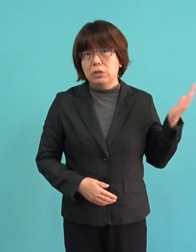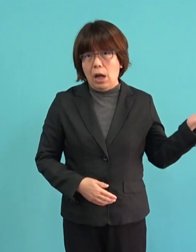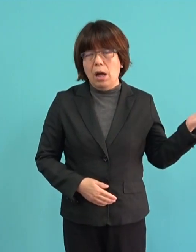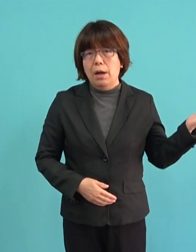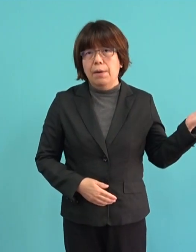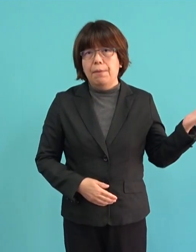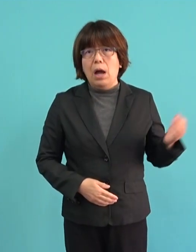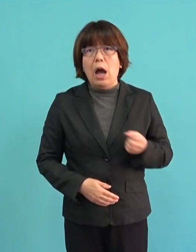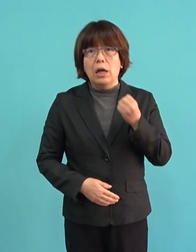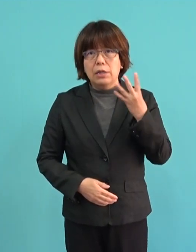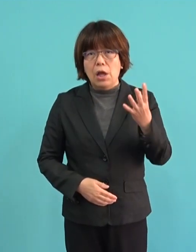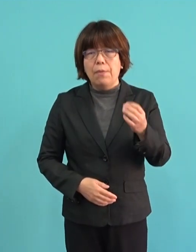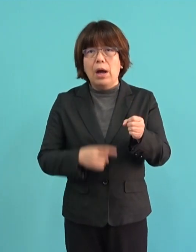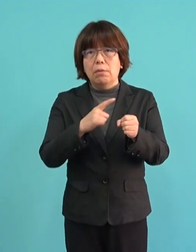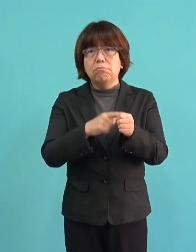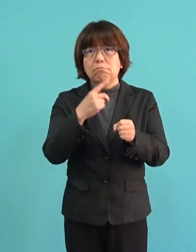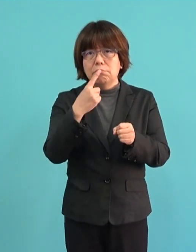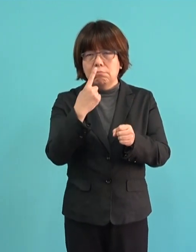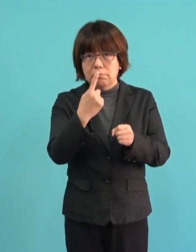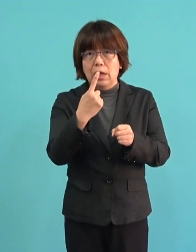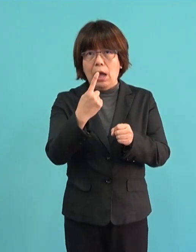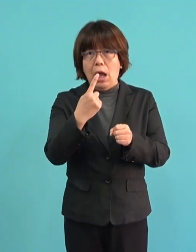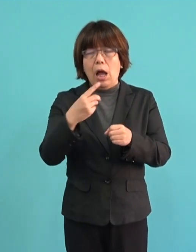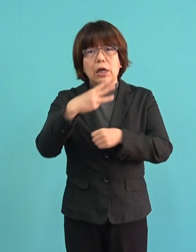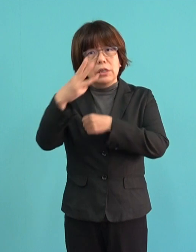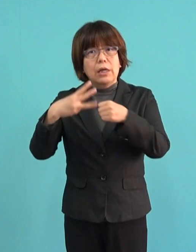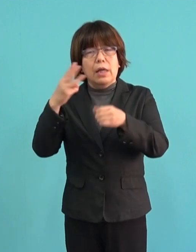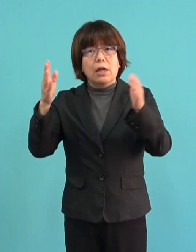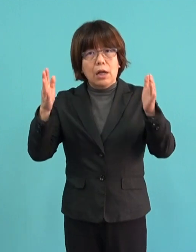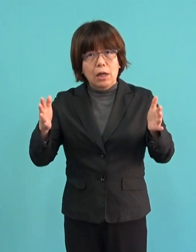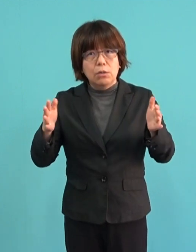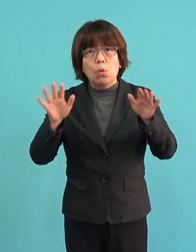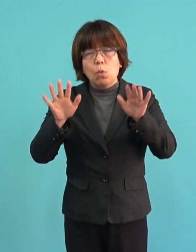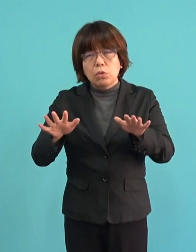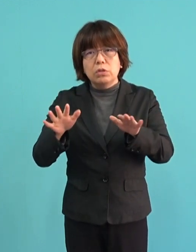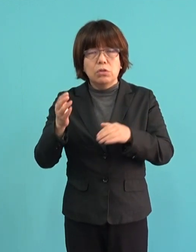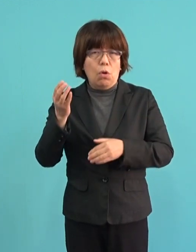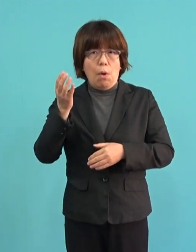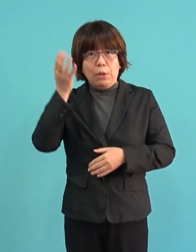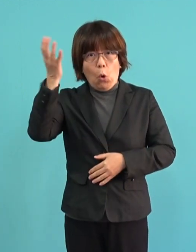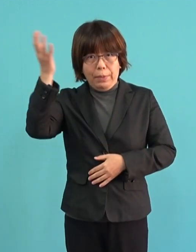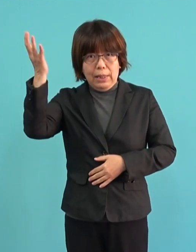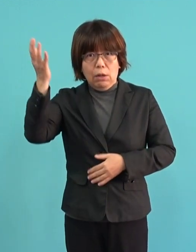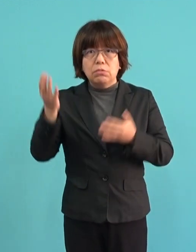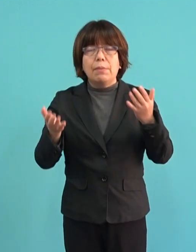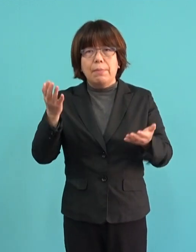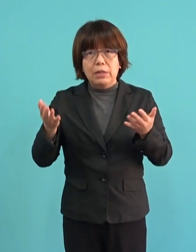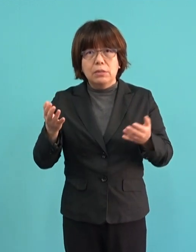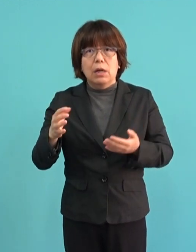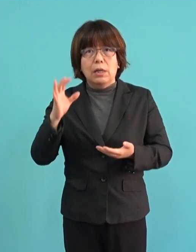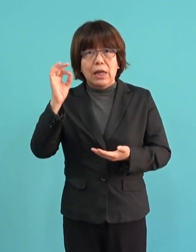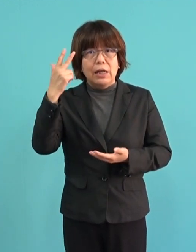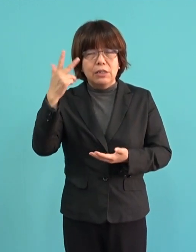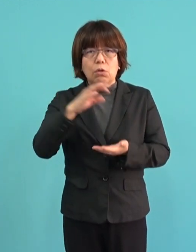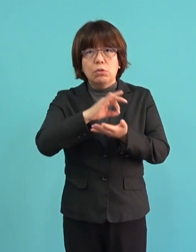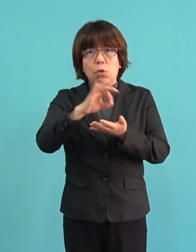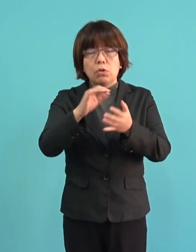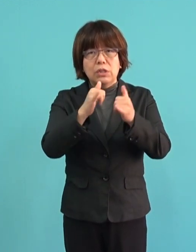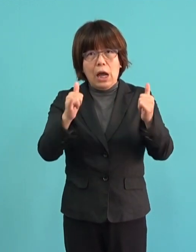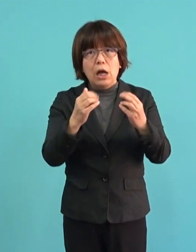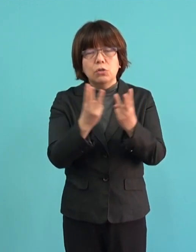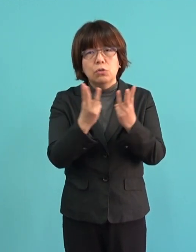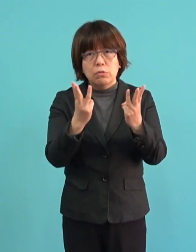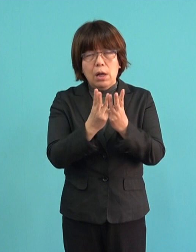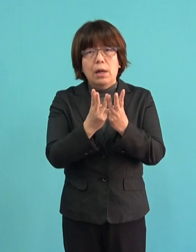こちらがですね令和元年から3年間と今年の年間見込みを比べております奈良市内の利用者数というの